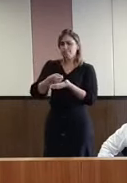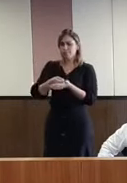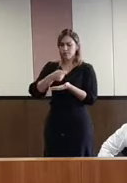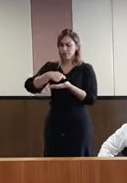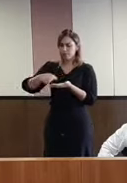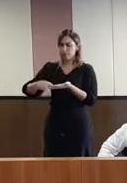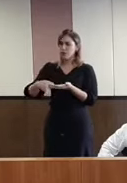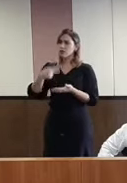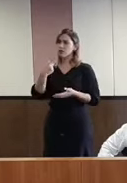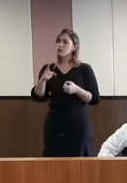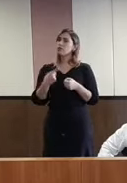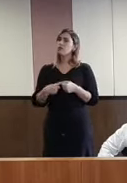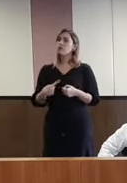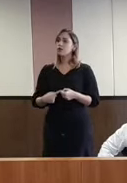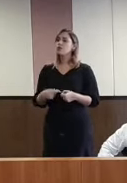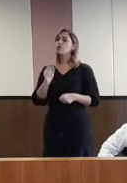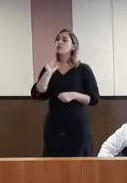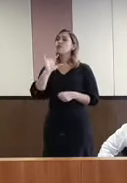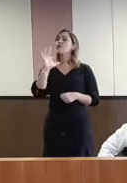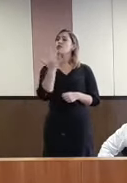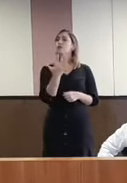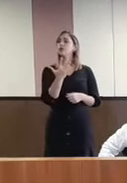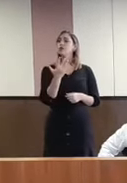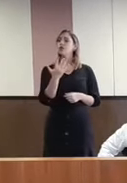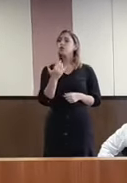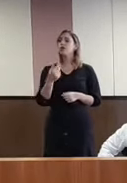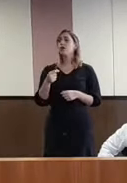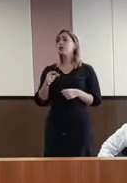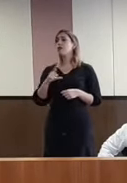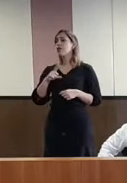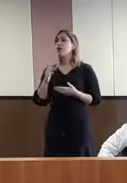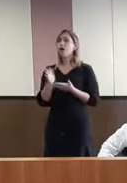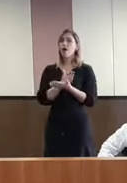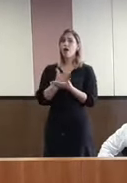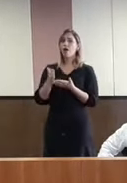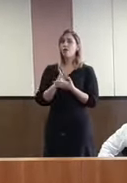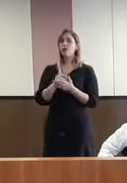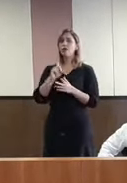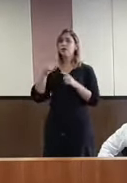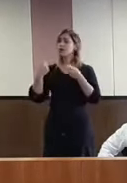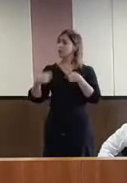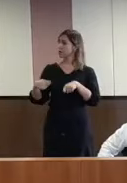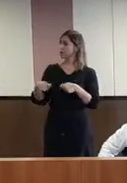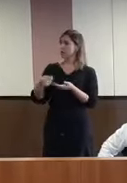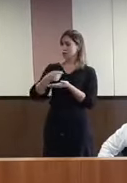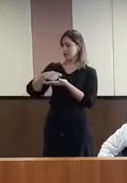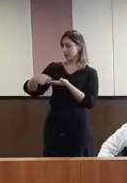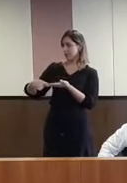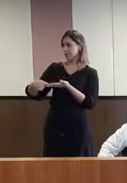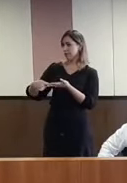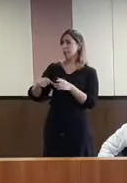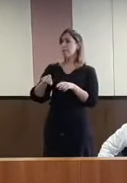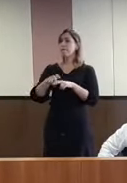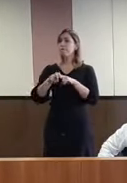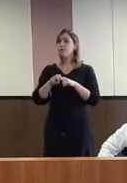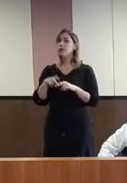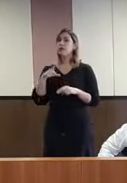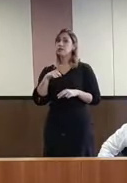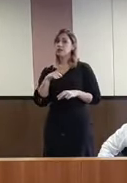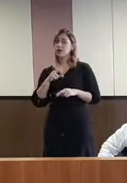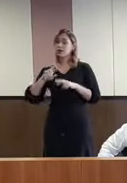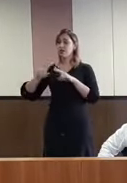CIEVES do seu município. O que acontece é que muitos estavam achando que não tinham essa obrigação. Por isso, há uma